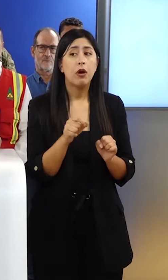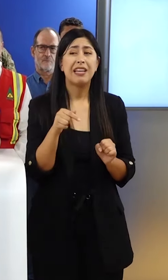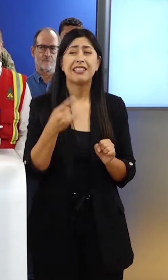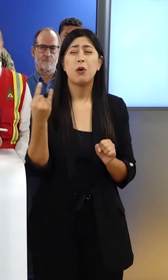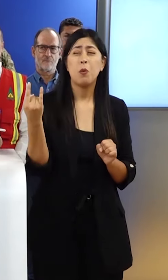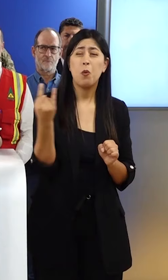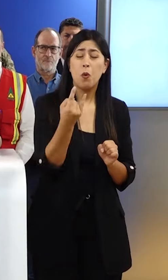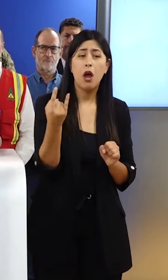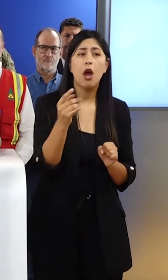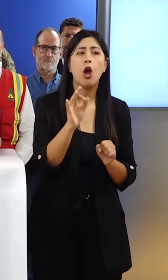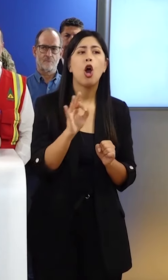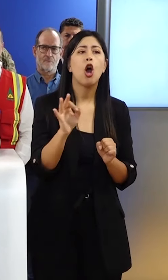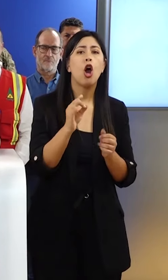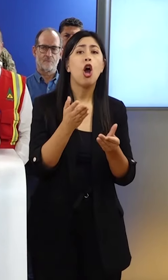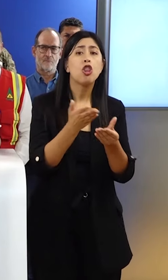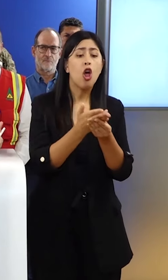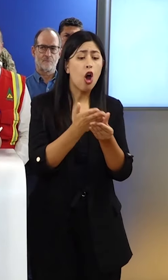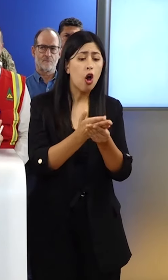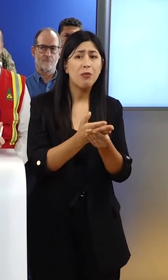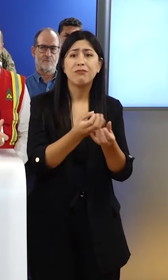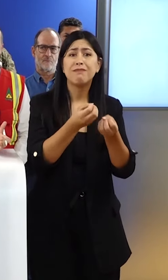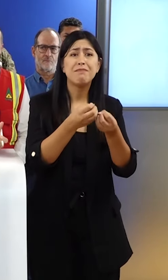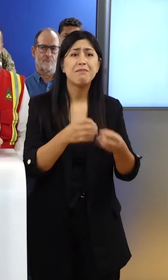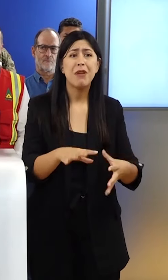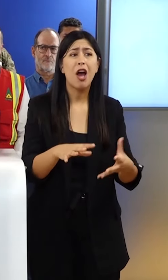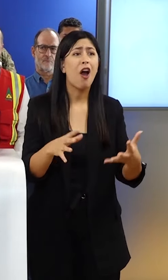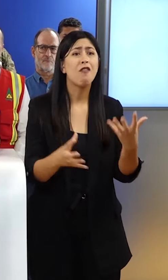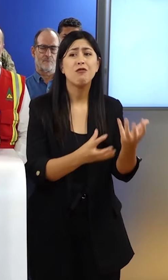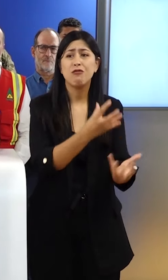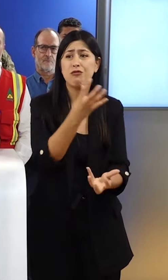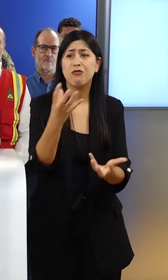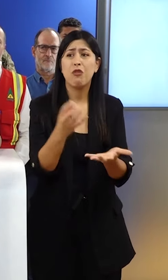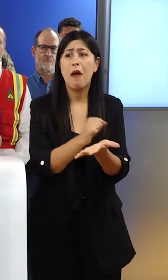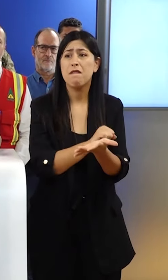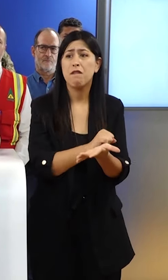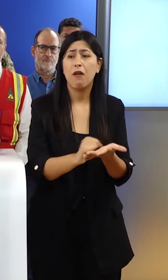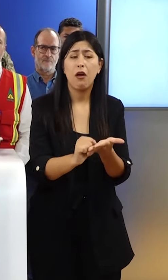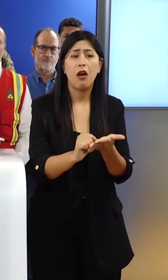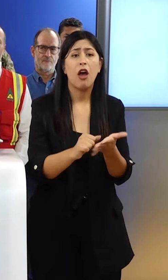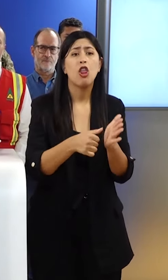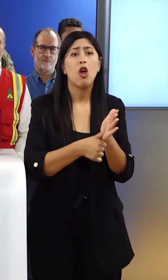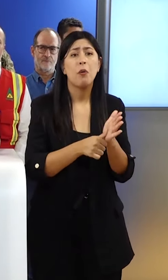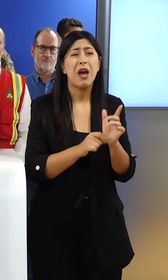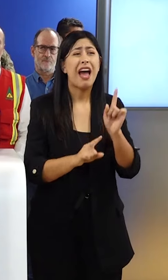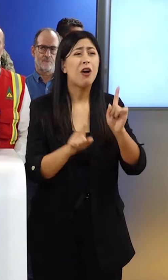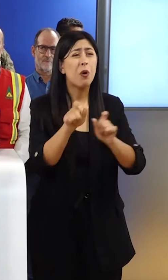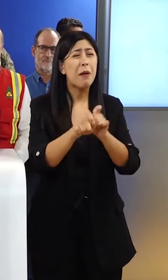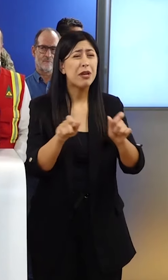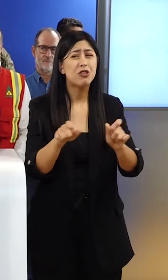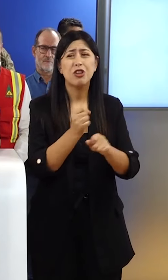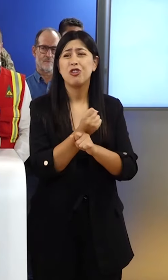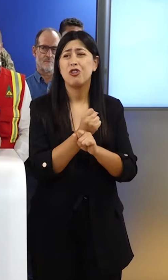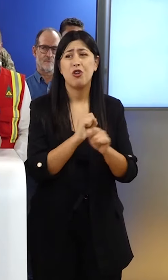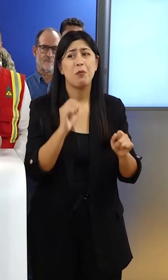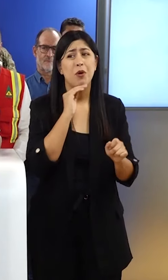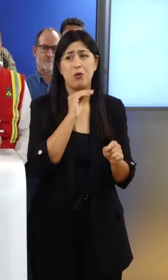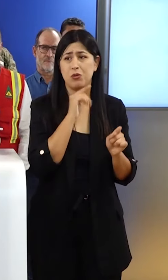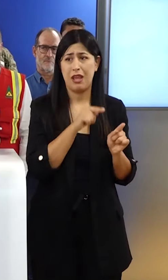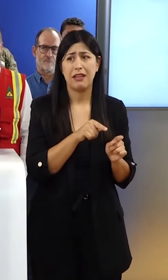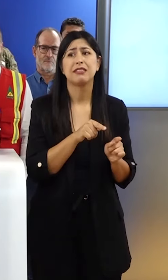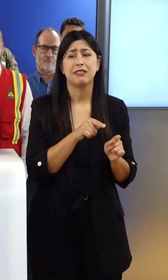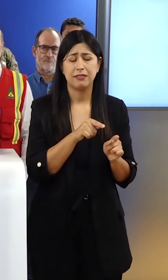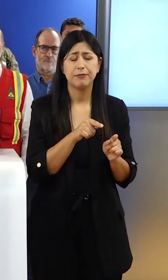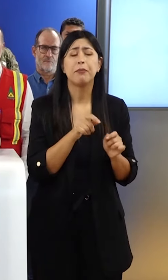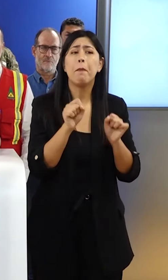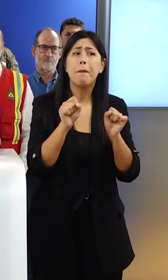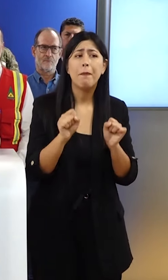emergencia o el extravío de documentos o o que se perdieron en el incendio algunas personas no puedan ocupar estas modalidades entonces lo